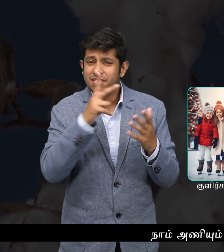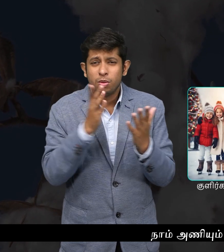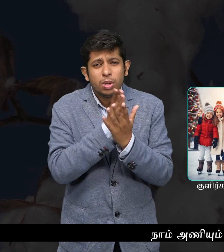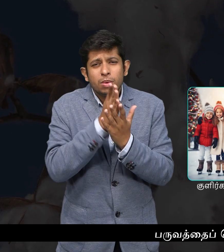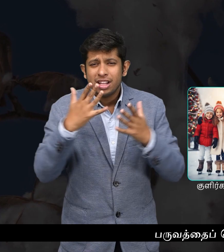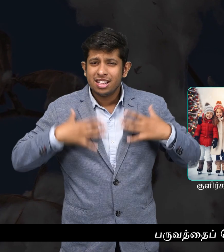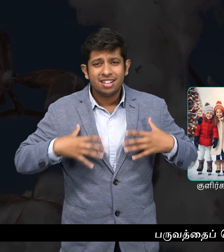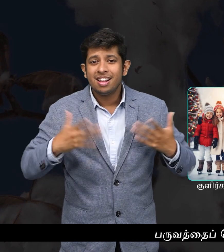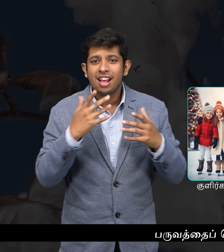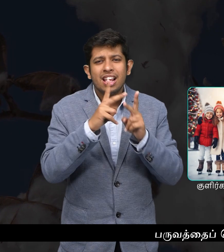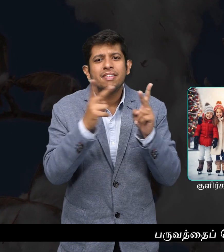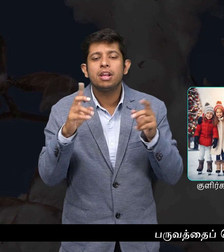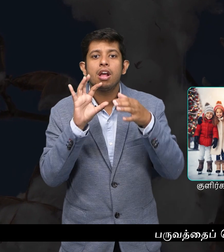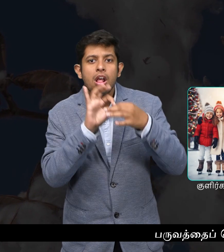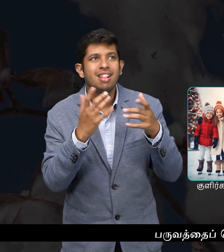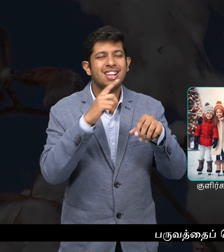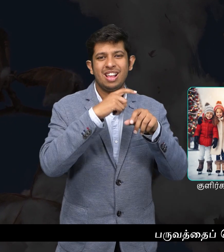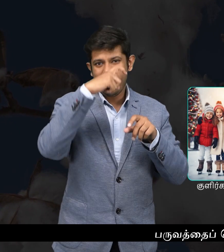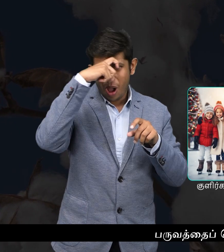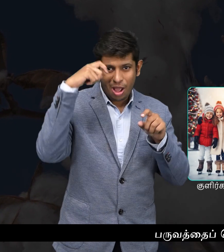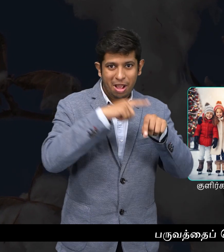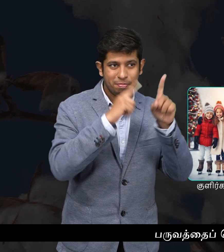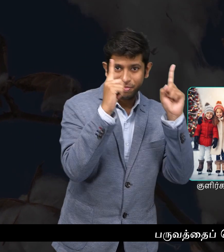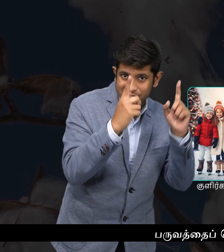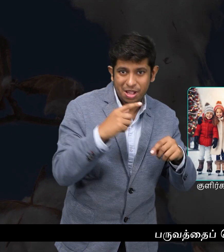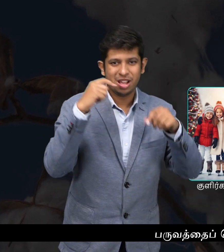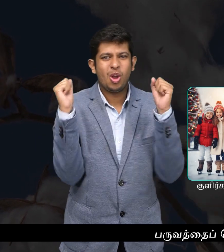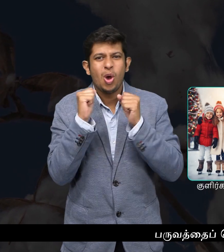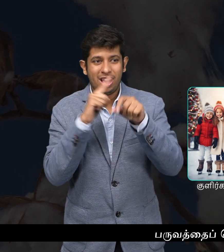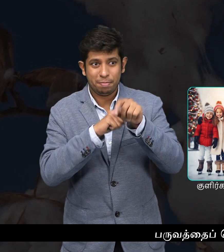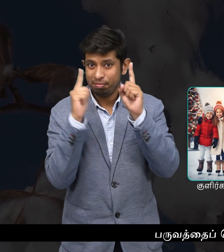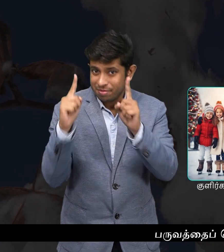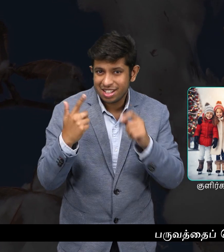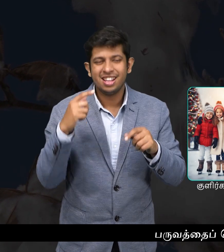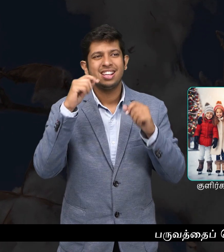ஆடைகள் ஒவ்வொரு பருவத்தை பொறுத்து மாறுபடும்.